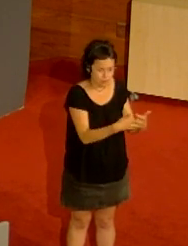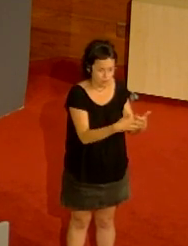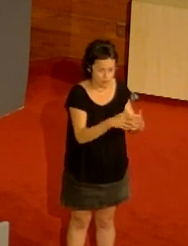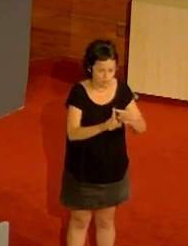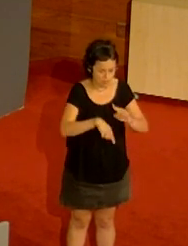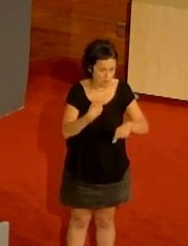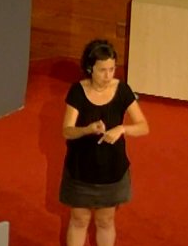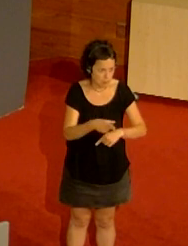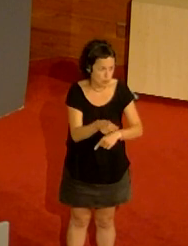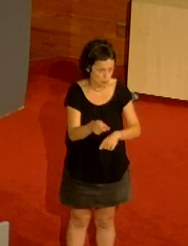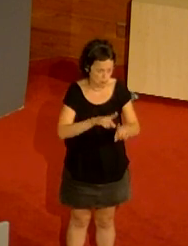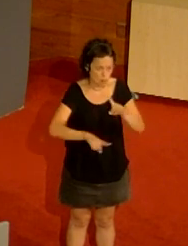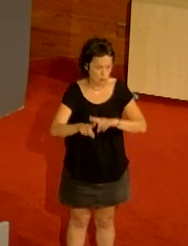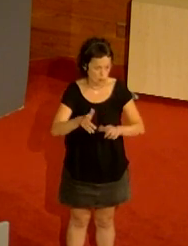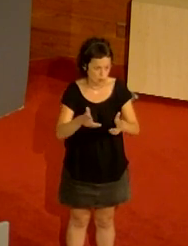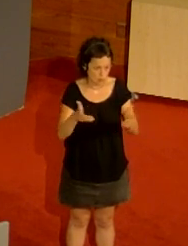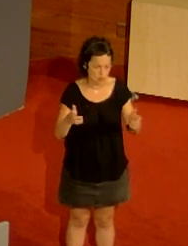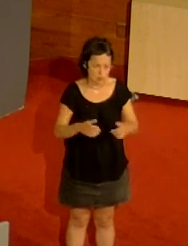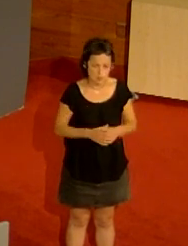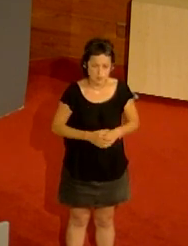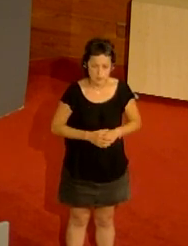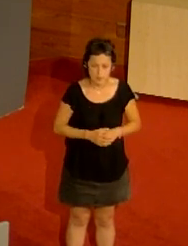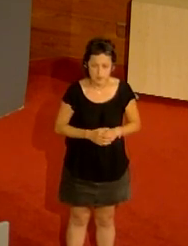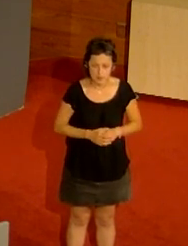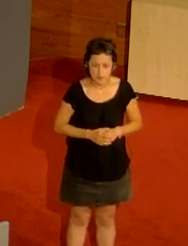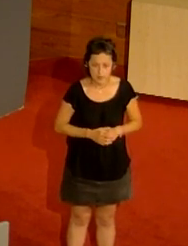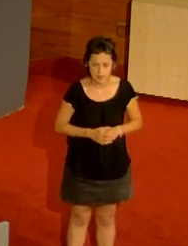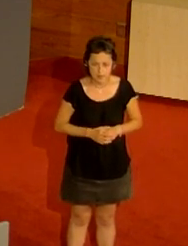¿no? Y de la misma manera también, cierto tipo